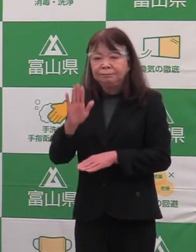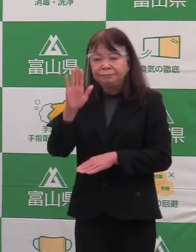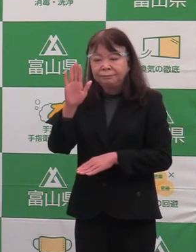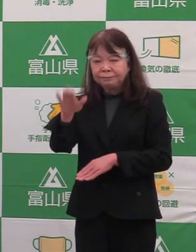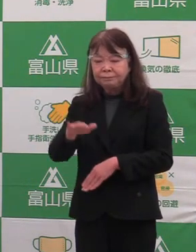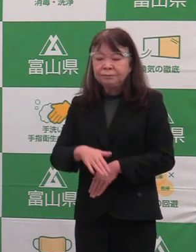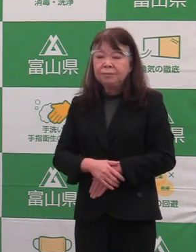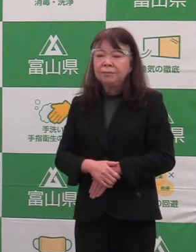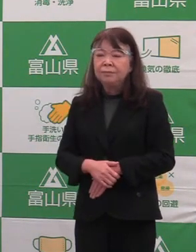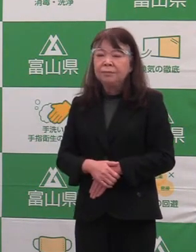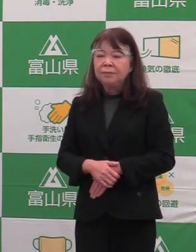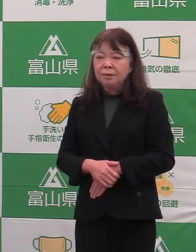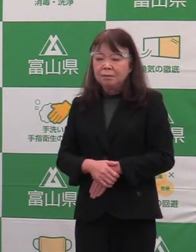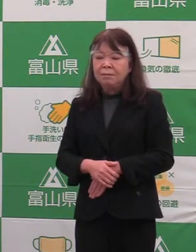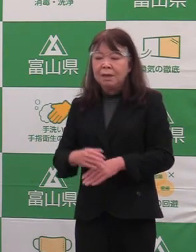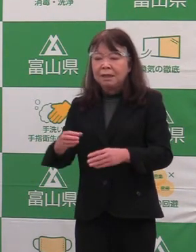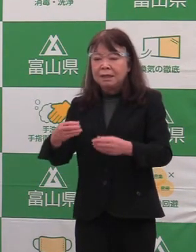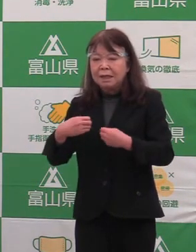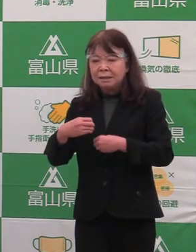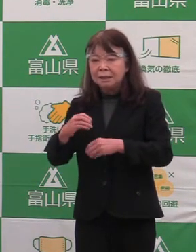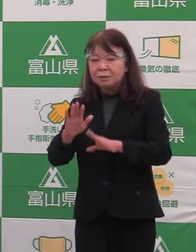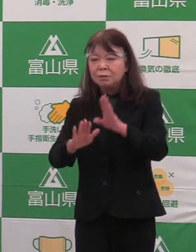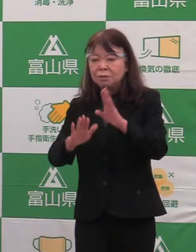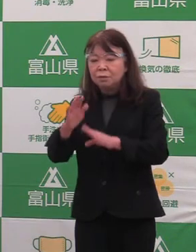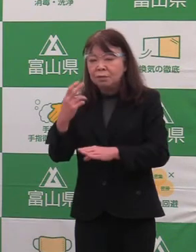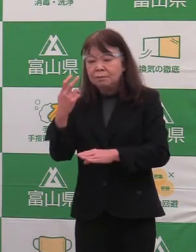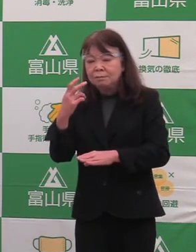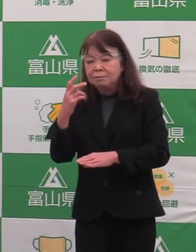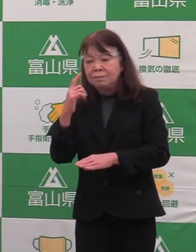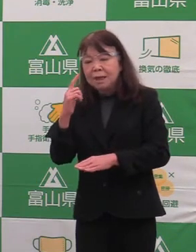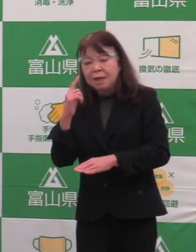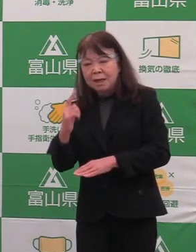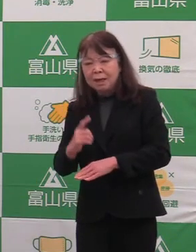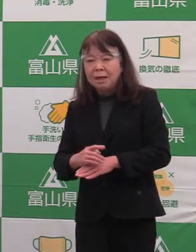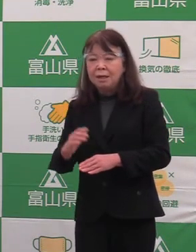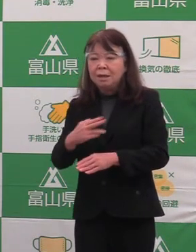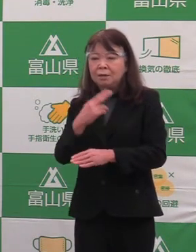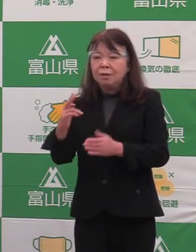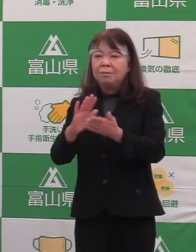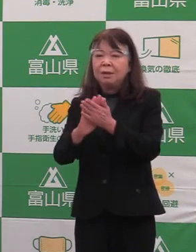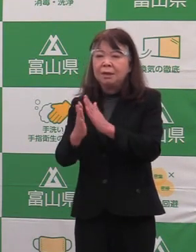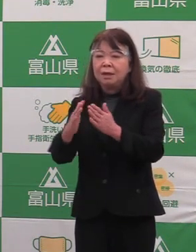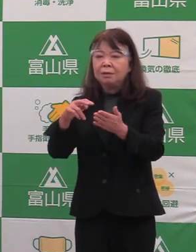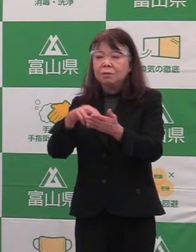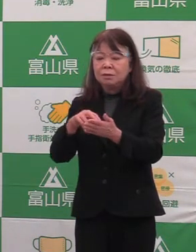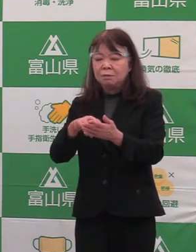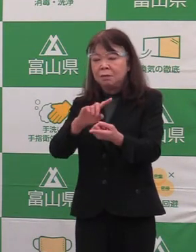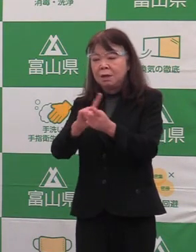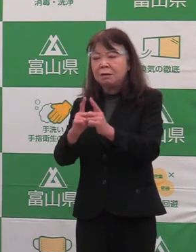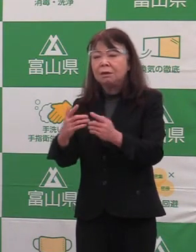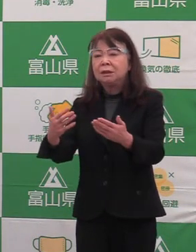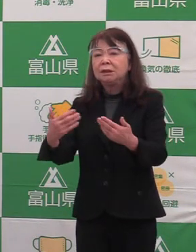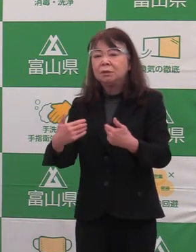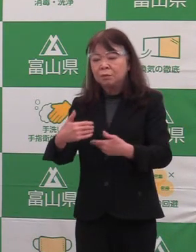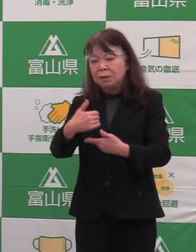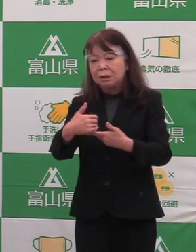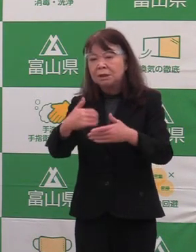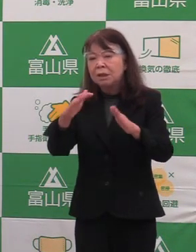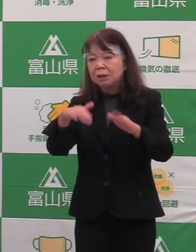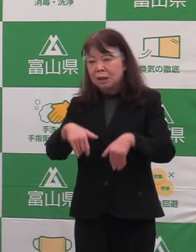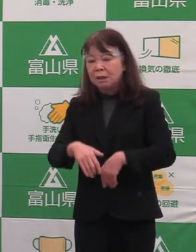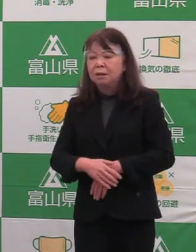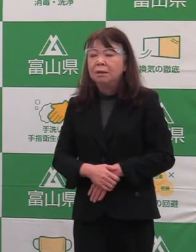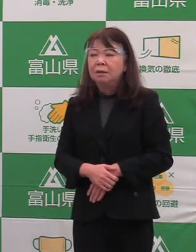市圏、東京、大阪などの感染状況を見ながら富山県としてもあの対応していく必要があるというふうにおっしゃってたんですけれども